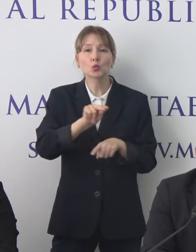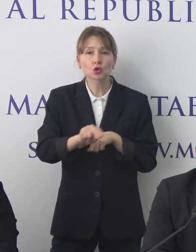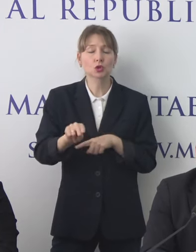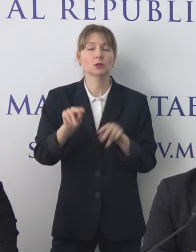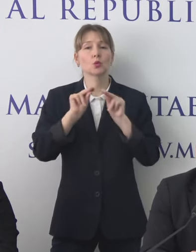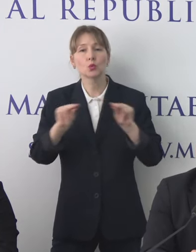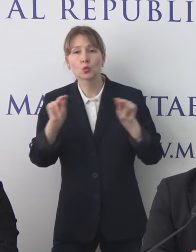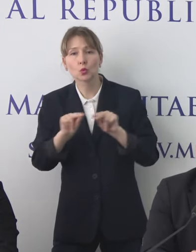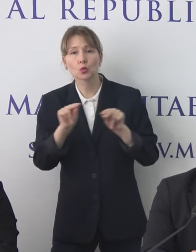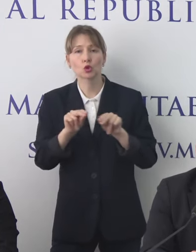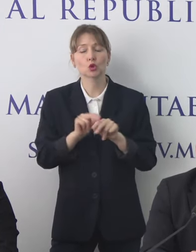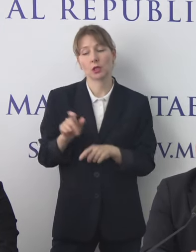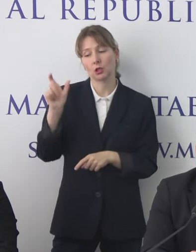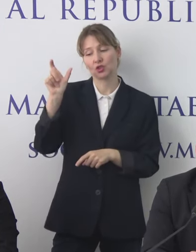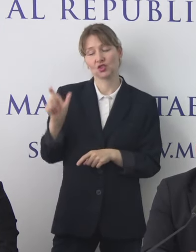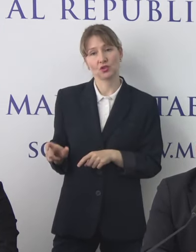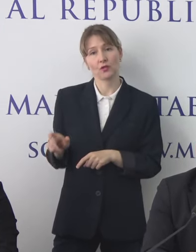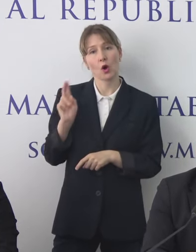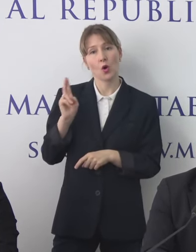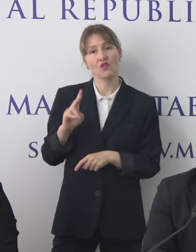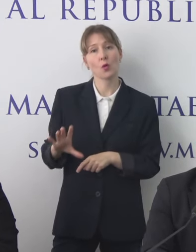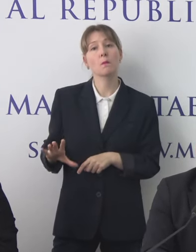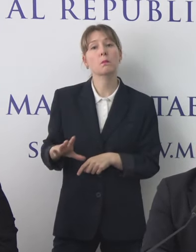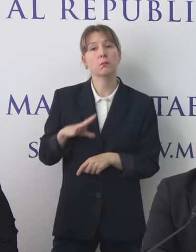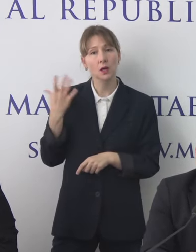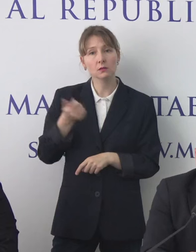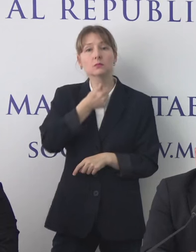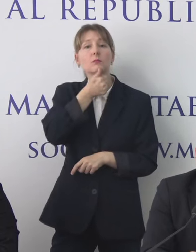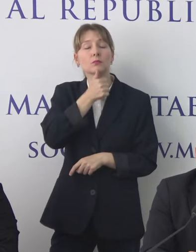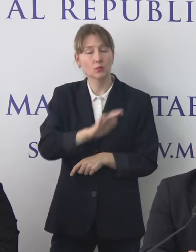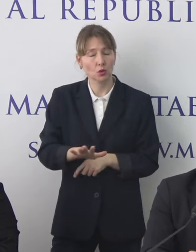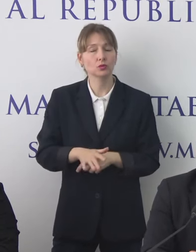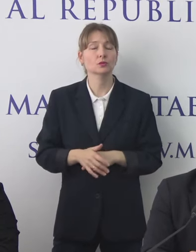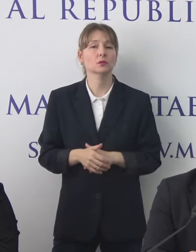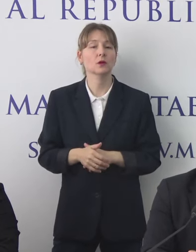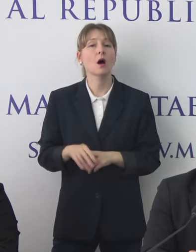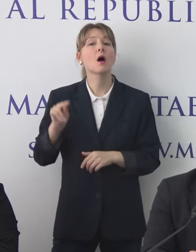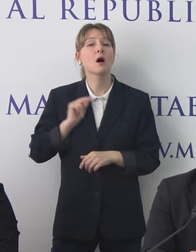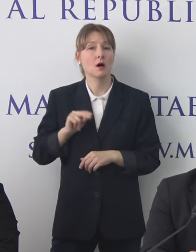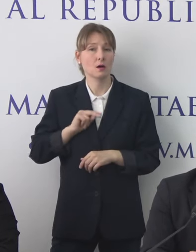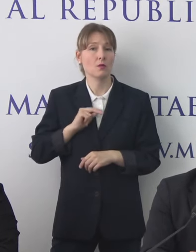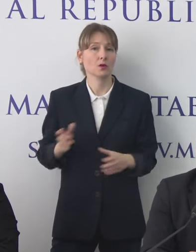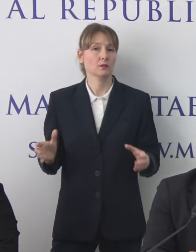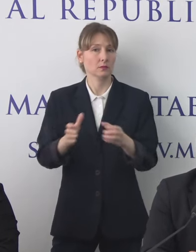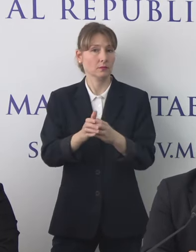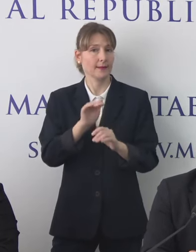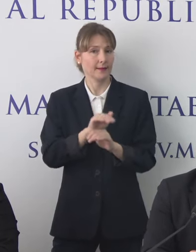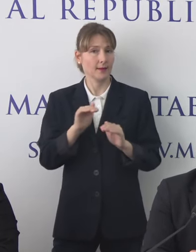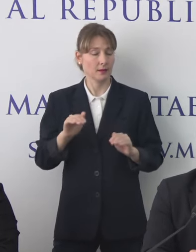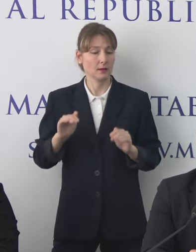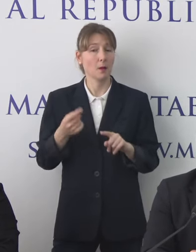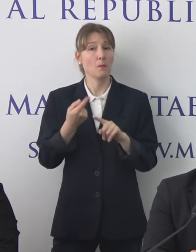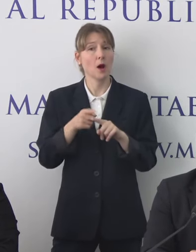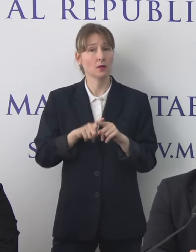profesori, persoane care au avut tangență și experiență de a lucra cu copiii. Și